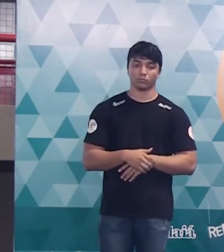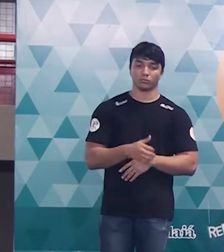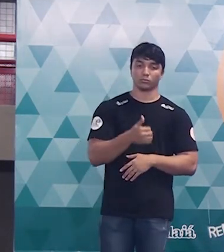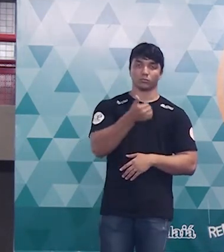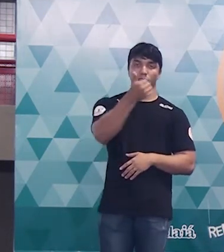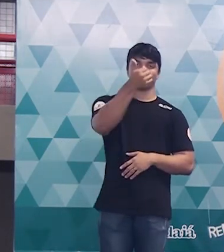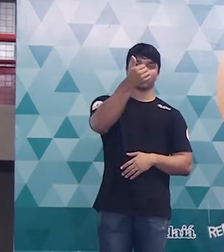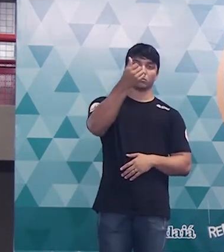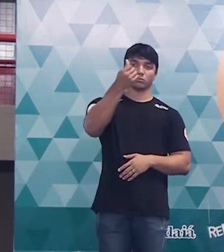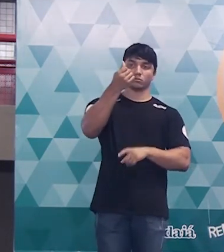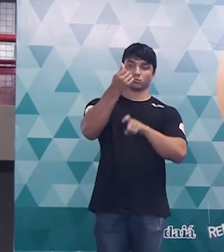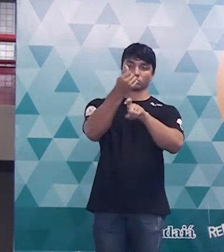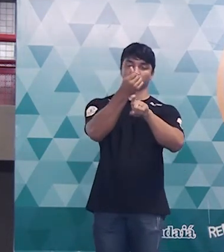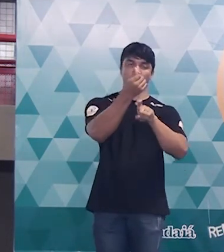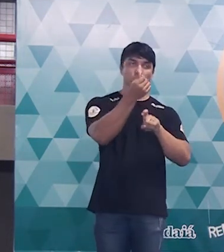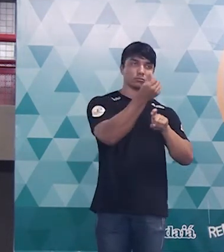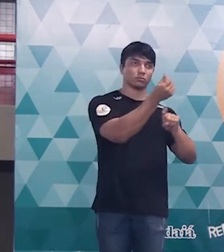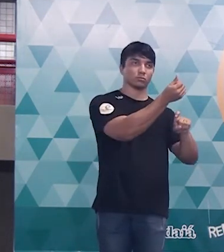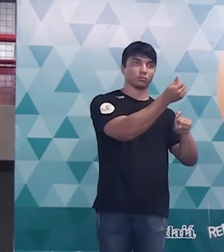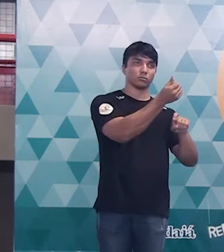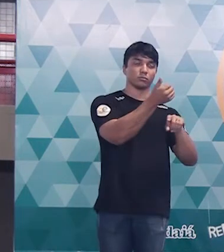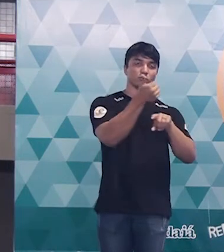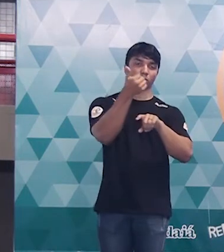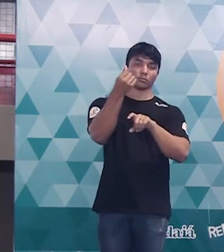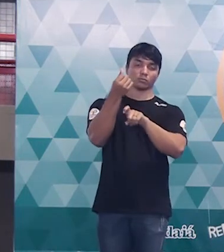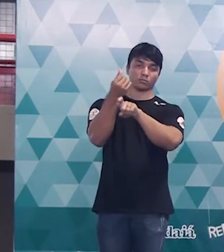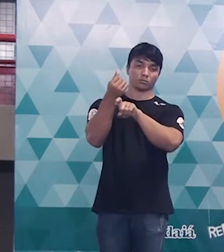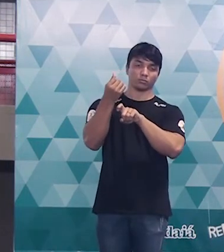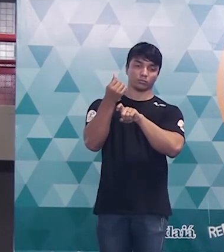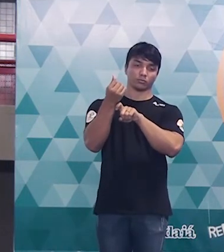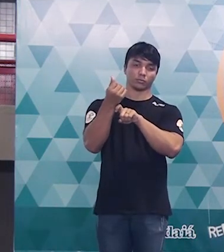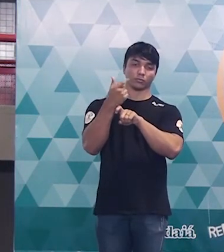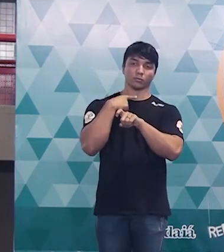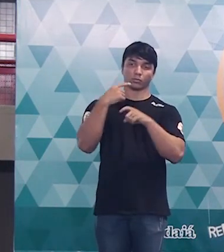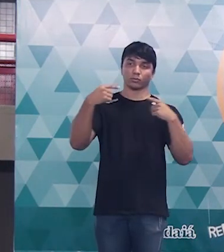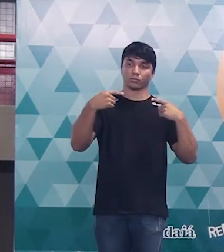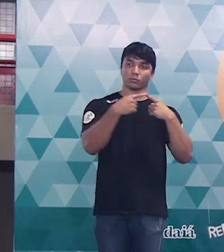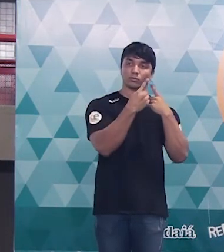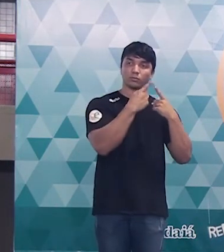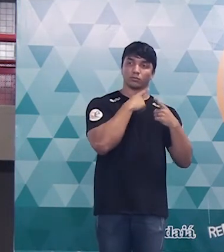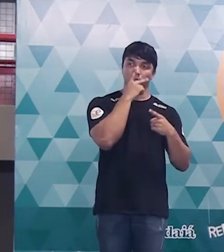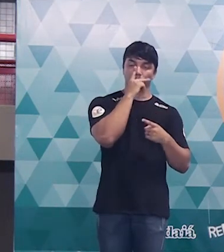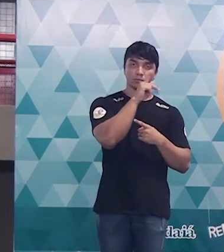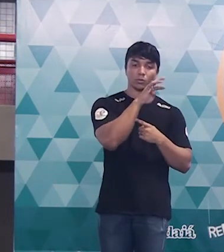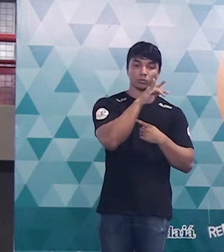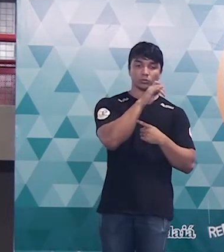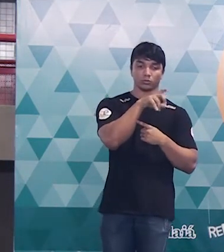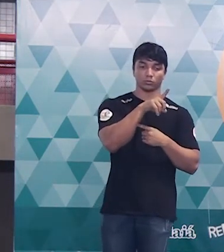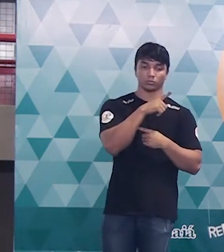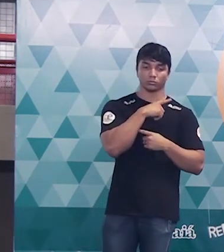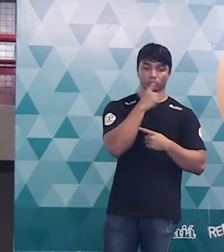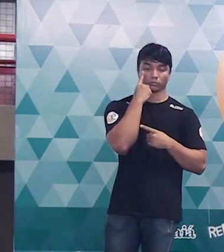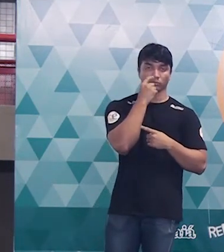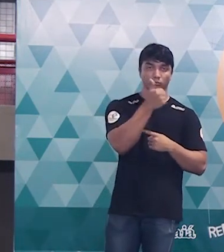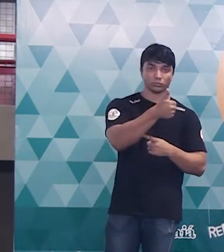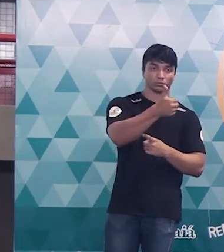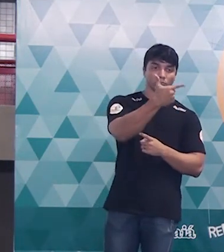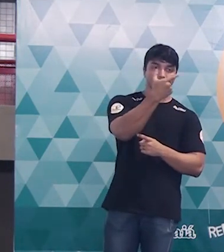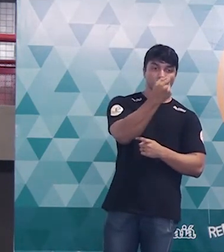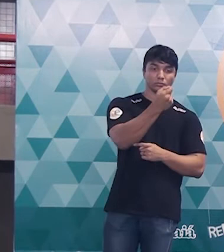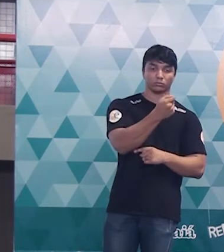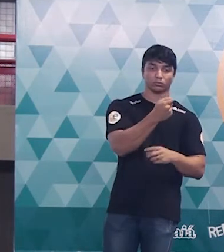16 sobre x. A primeira grandeza, ela era diretamente proporcional, não era isso? Então, do jeitinho que